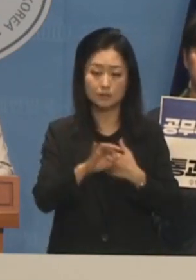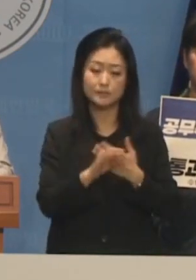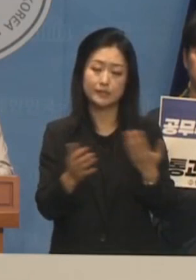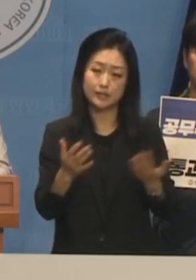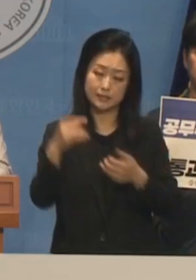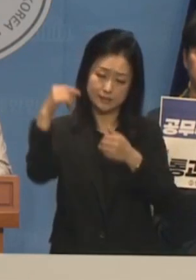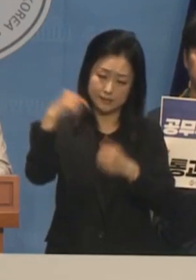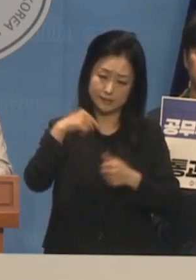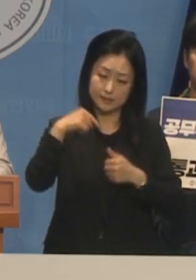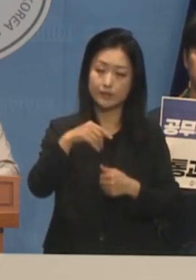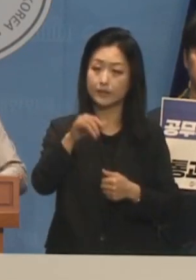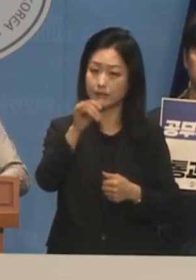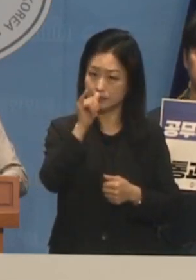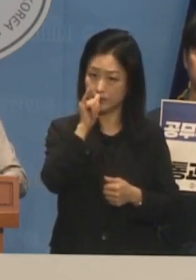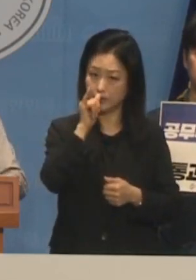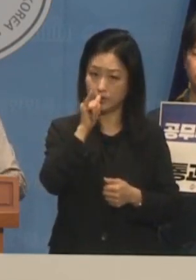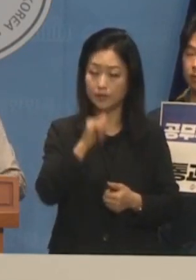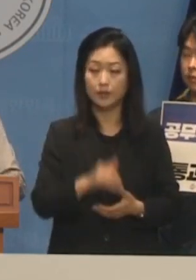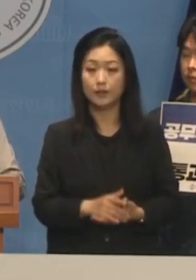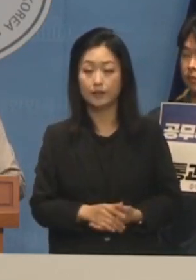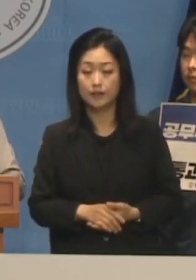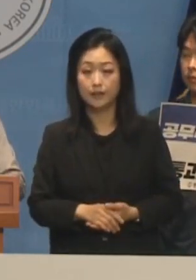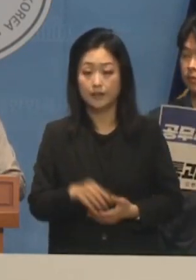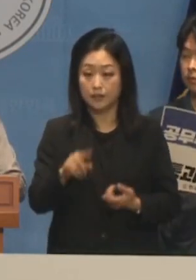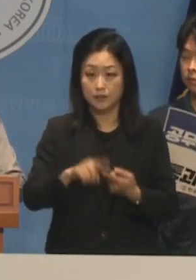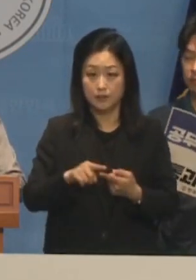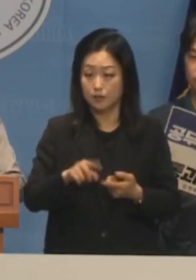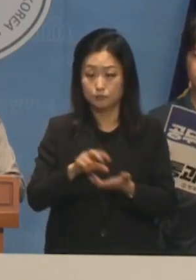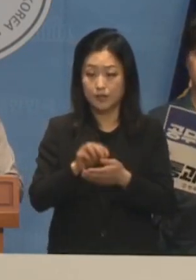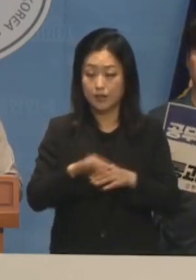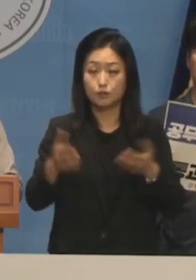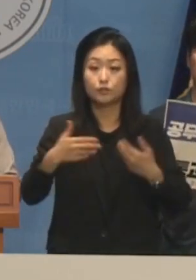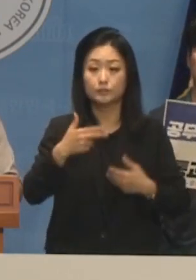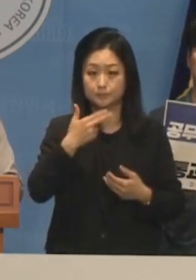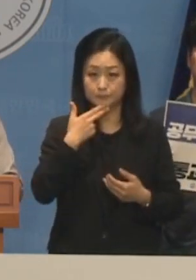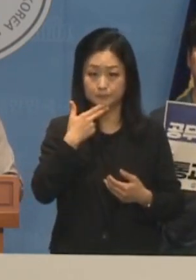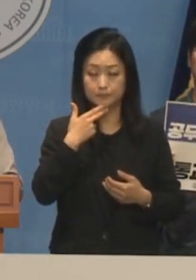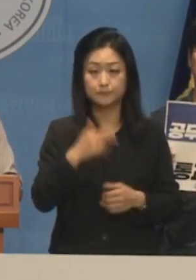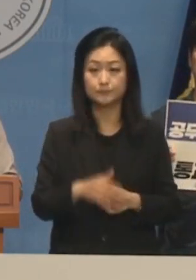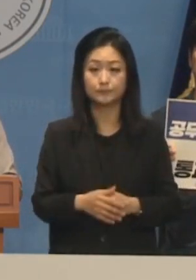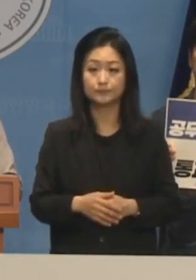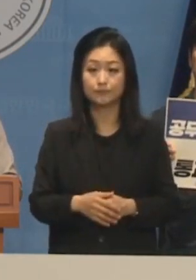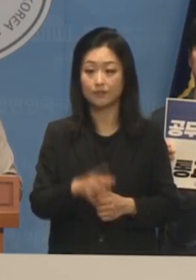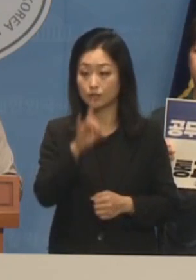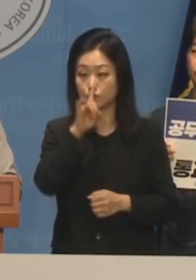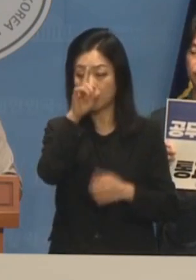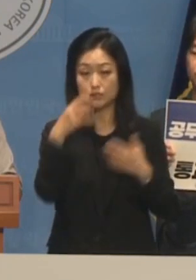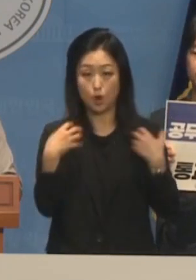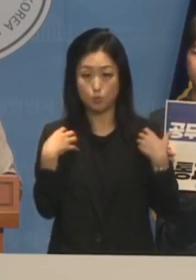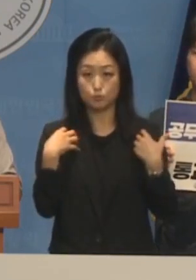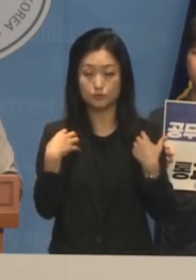대한 이런 방구도 없는 사항입니다. 중앙행정기관,